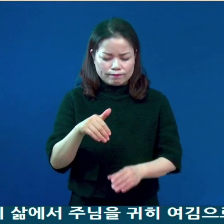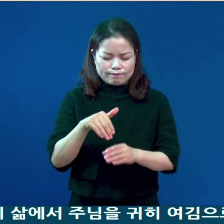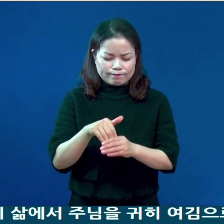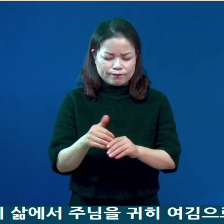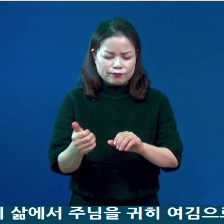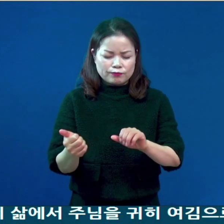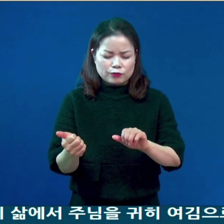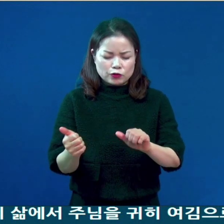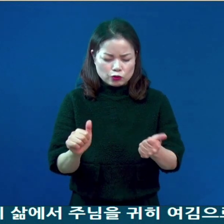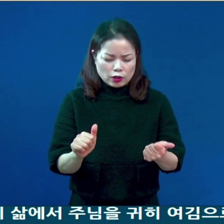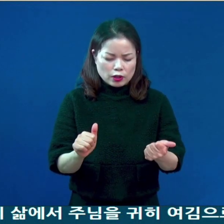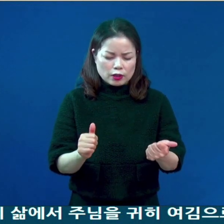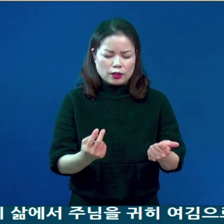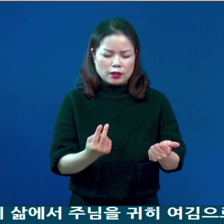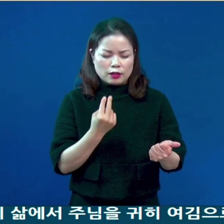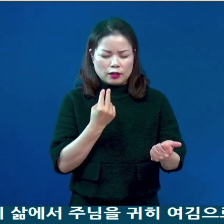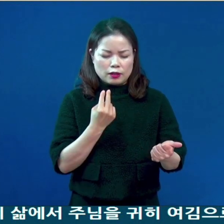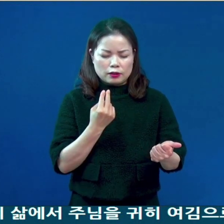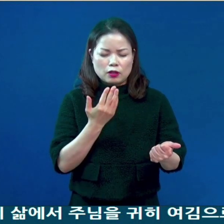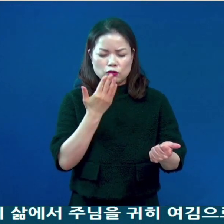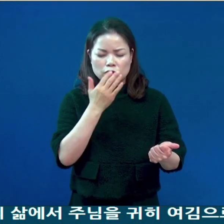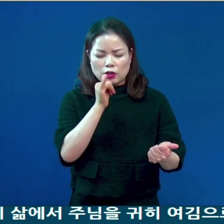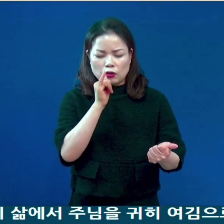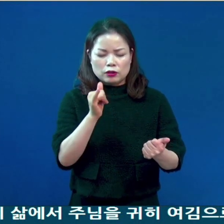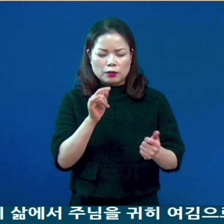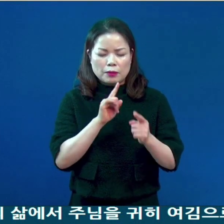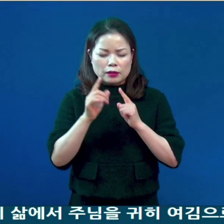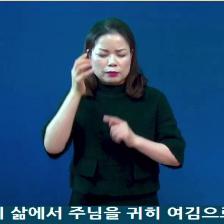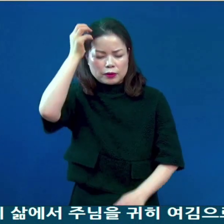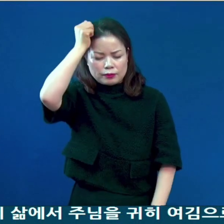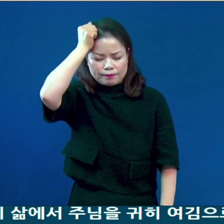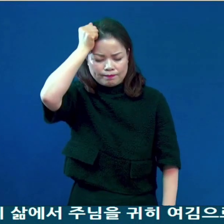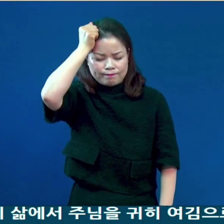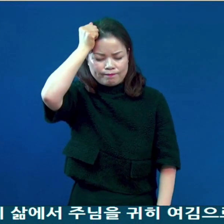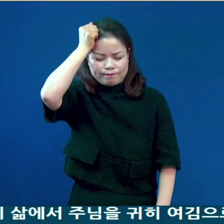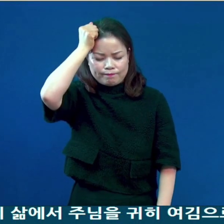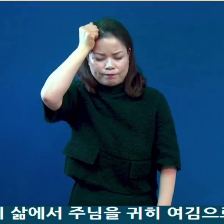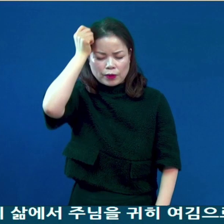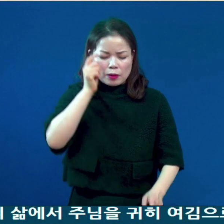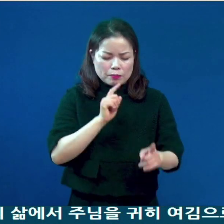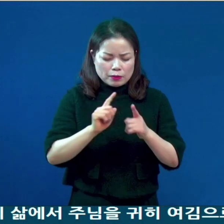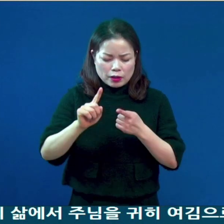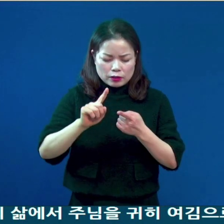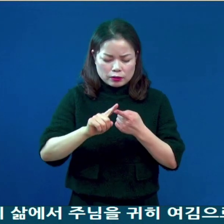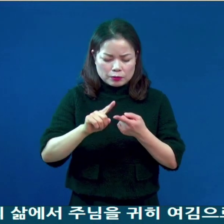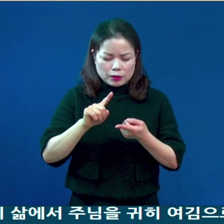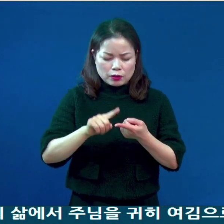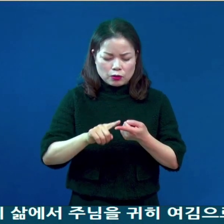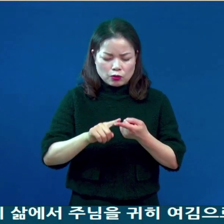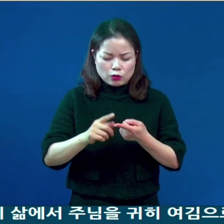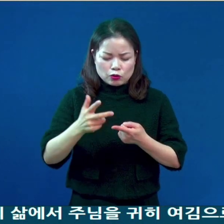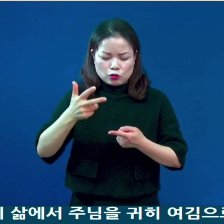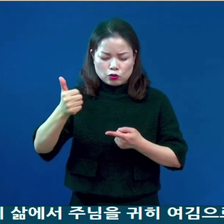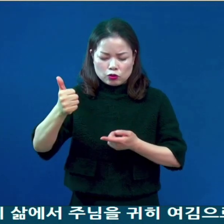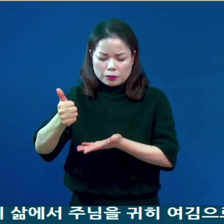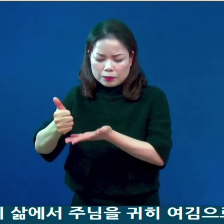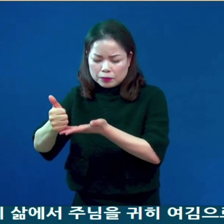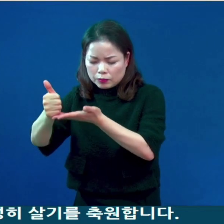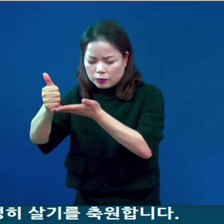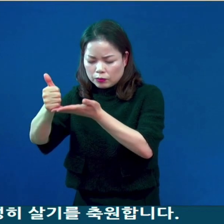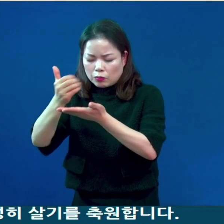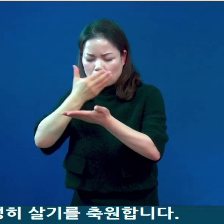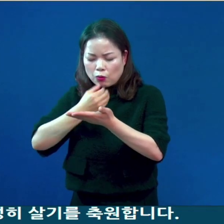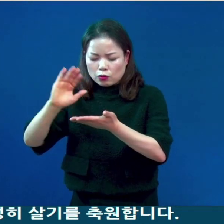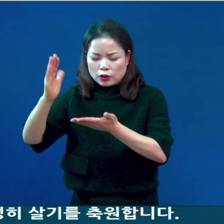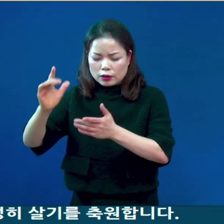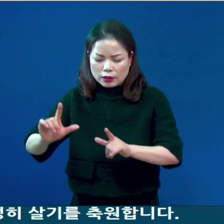산다 하였습니다. 이 말씀 마음속에 잘 기억하게 하시고 이 말씀 붙들고 주님을 섬기는 복된